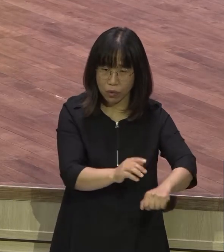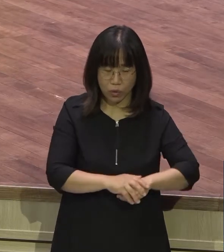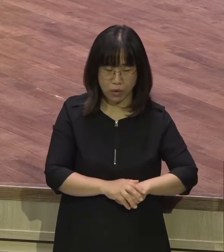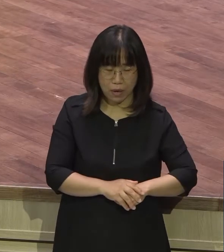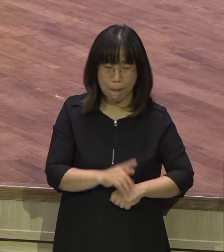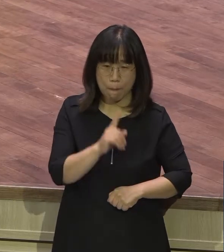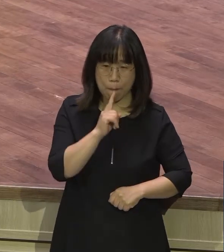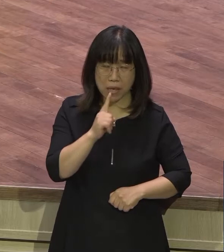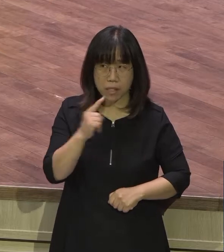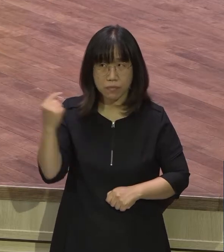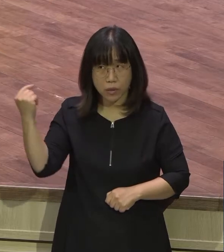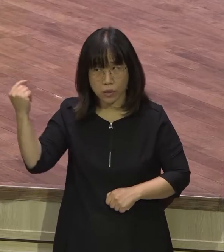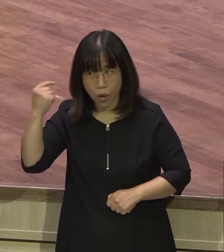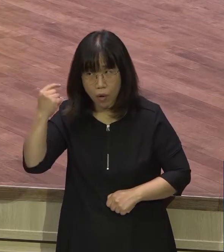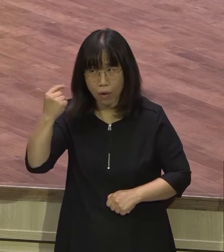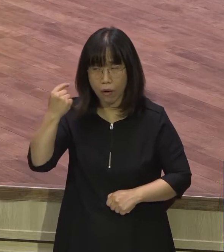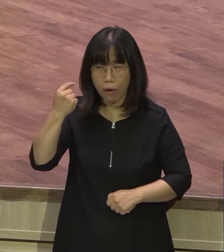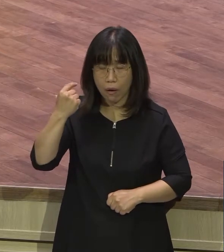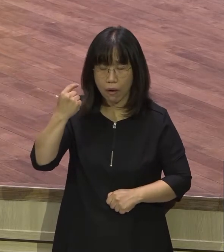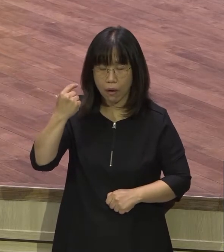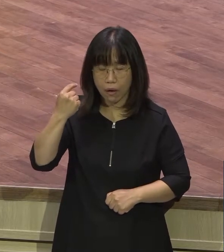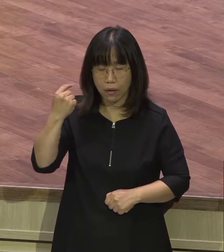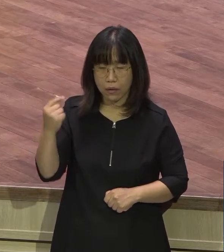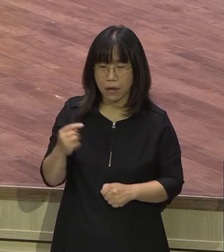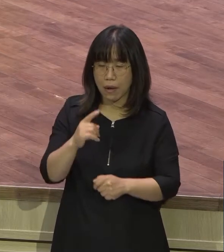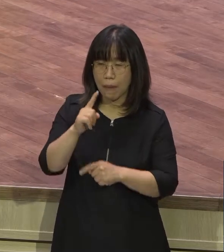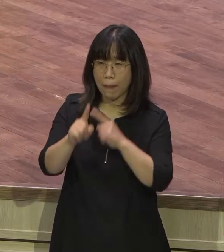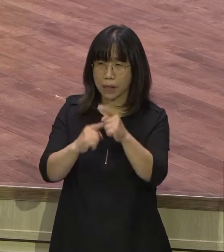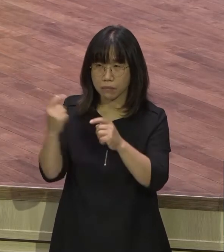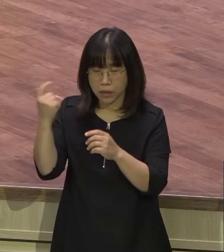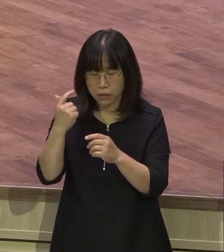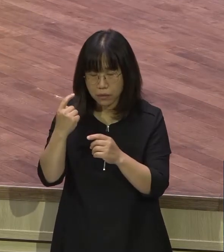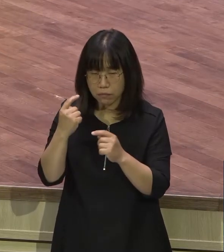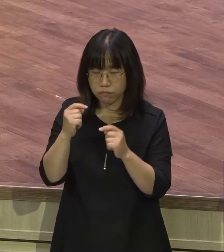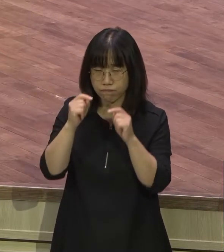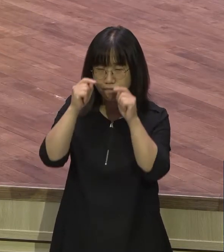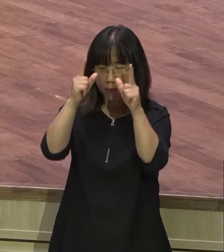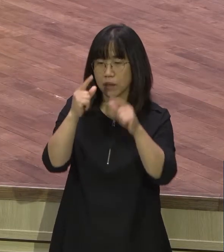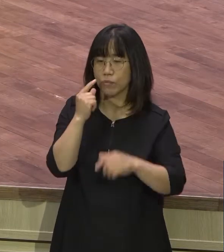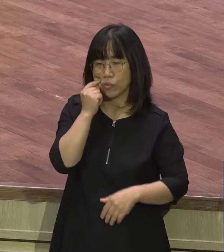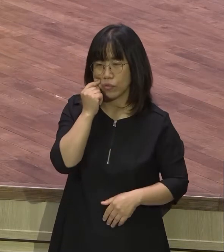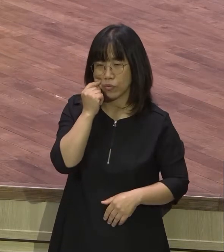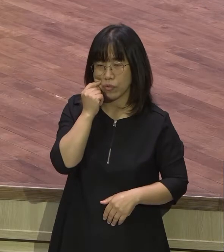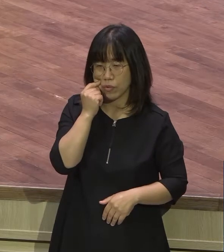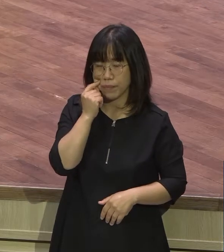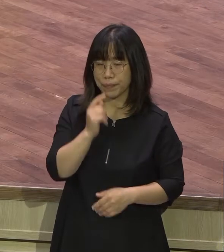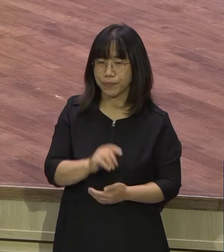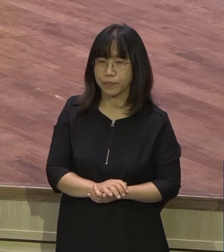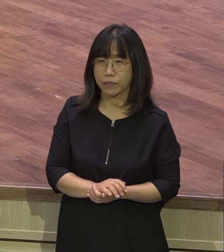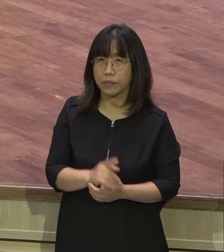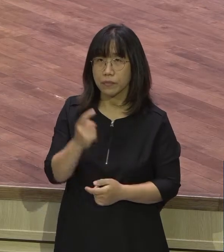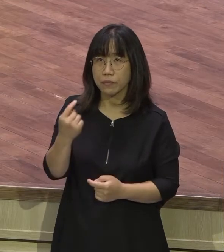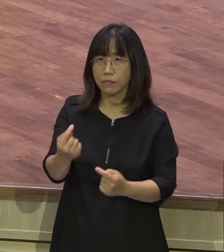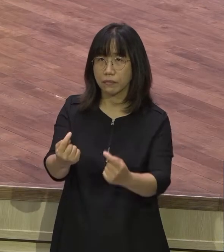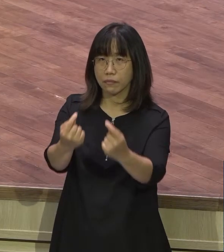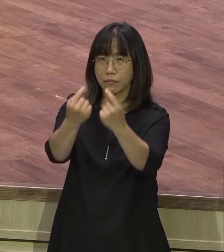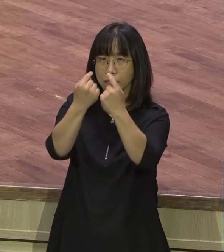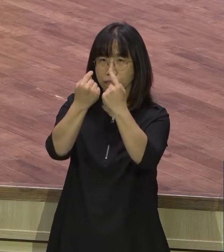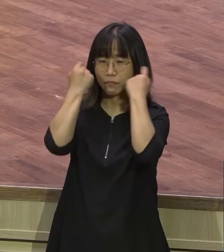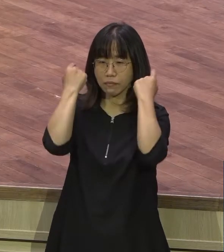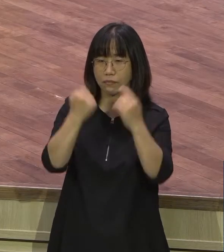말씀을 듣고 깨닫는데도 깨닫지는 못해요. 말씀을 듣는데 못 깨달아 무슨